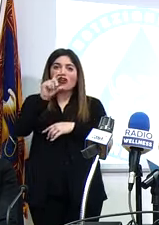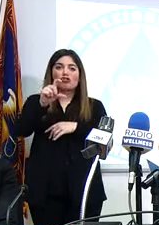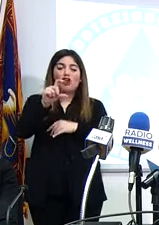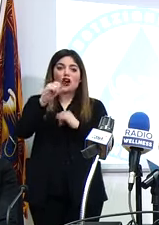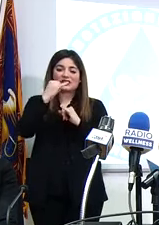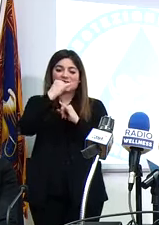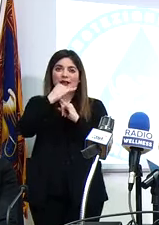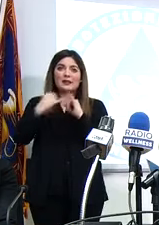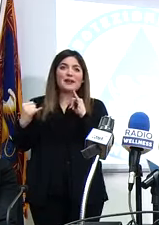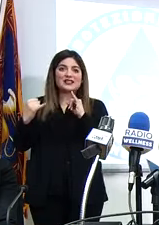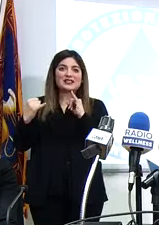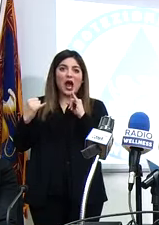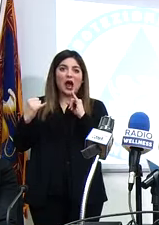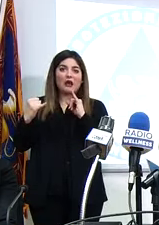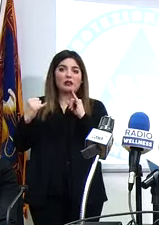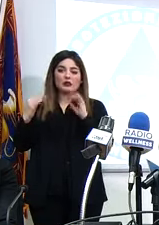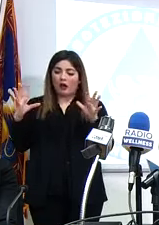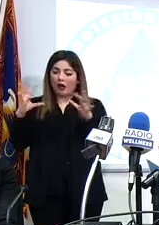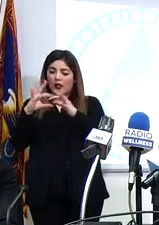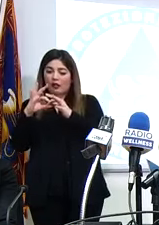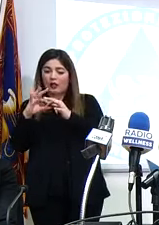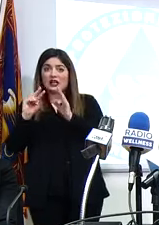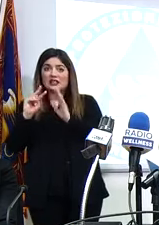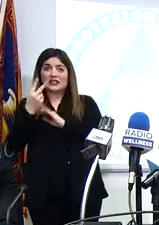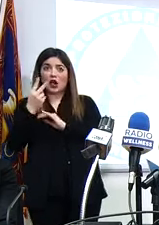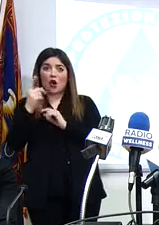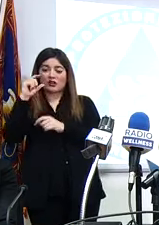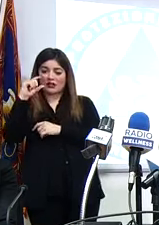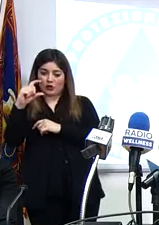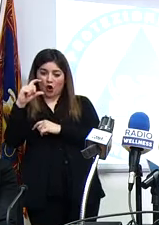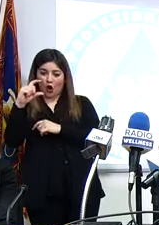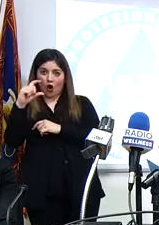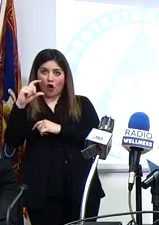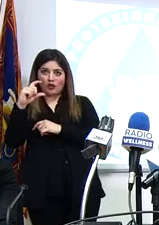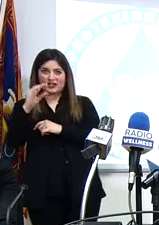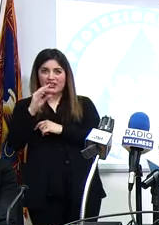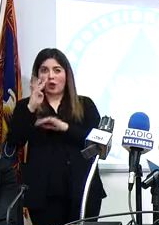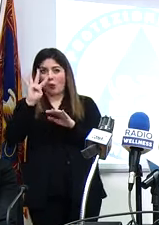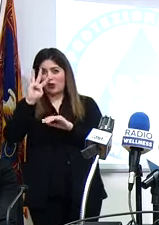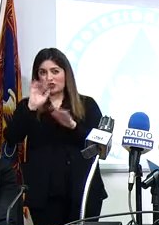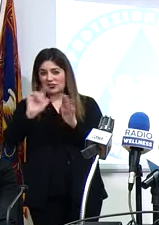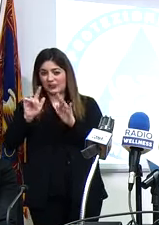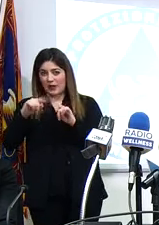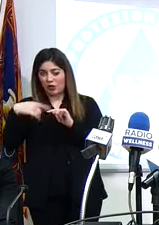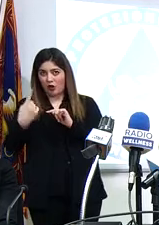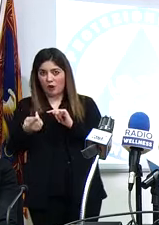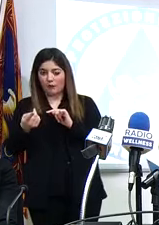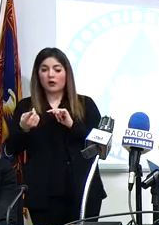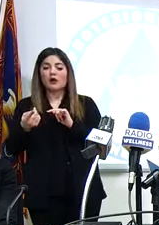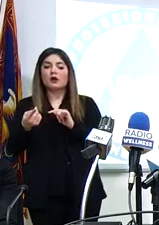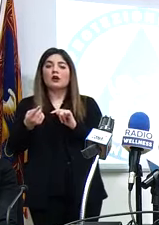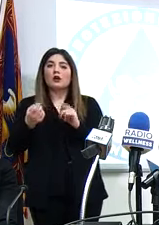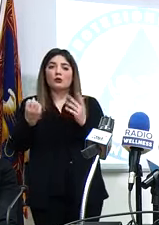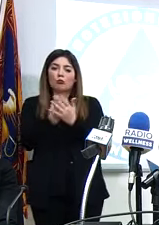dose dimezzata, associata alla seconda dose, dopo 4 settimane, produceva un